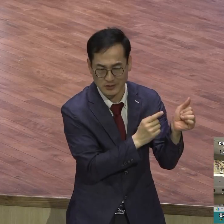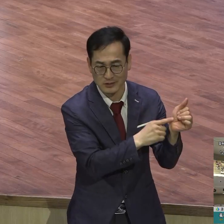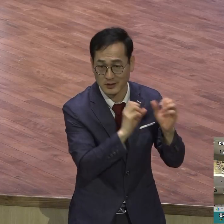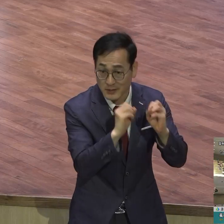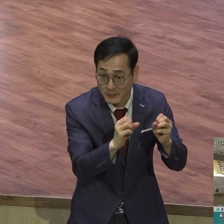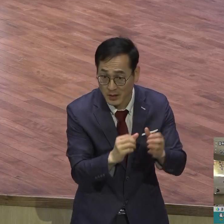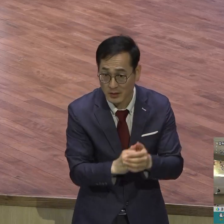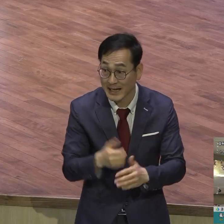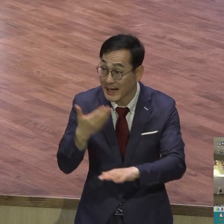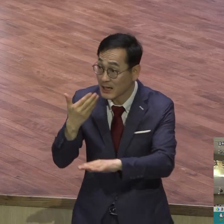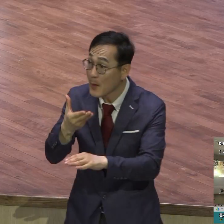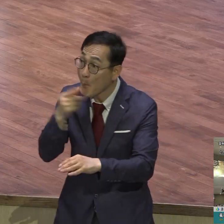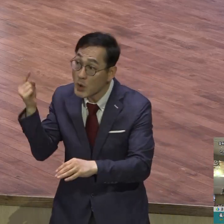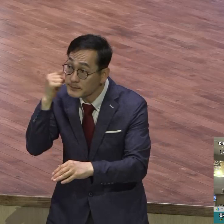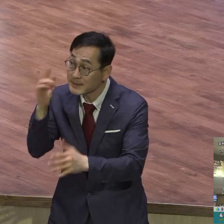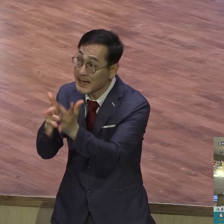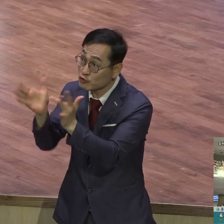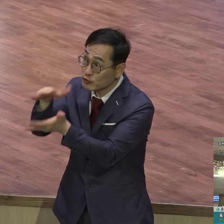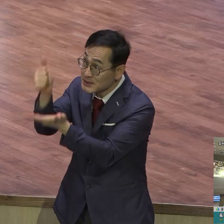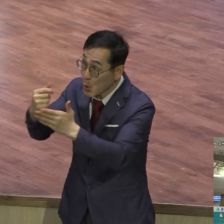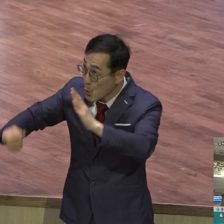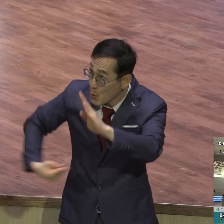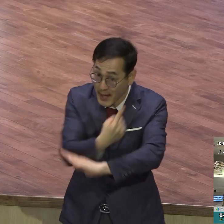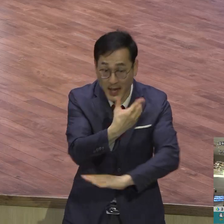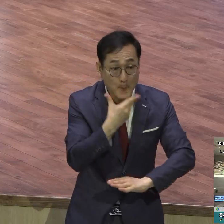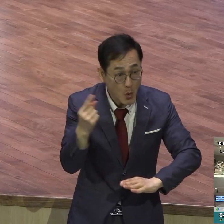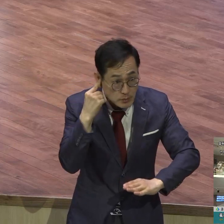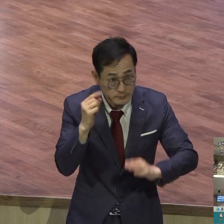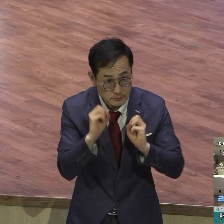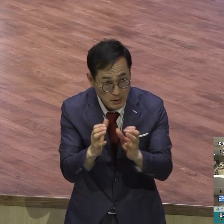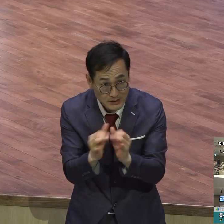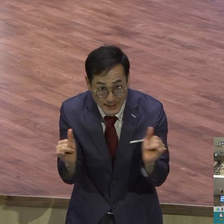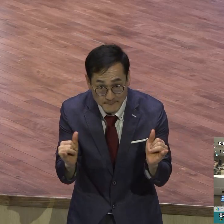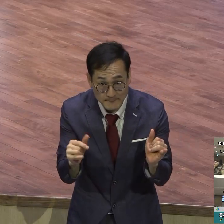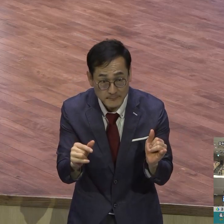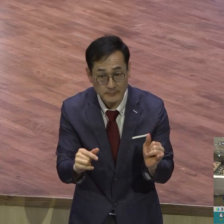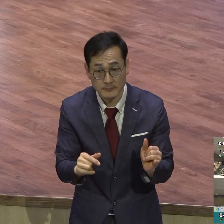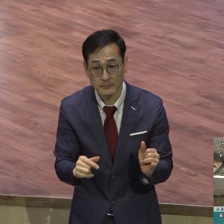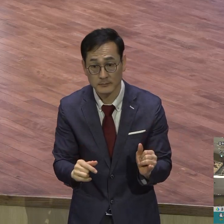받지 아니한 다른 복음을 받게 할 때는 너희가 잘 용납하는구나.